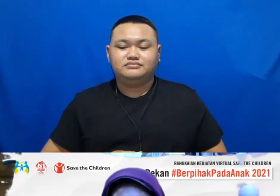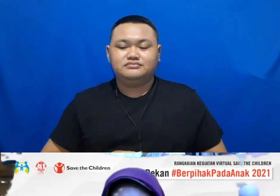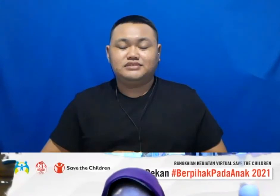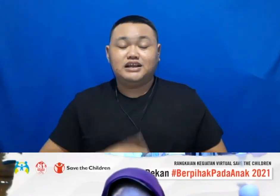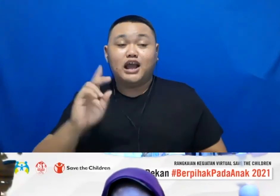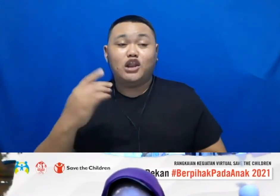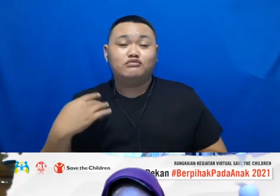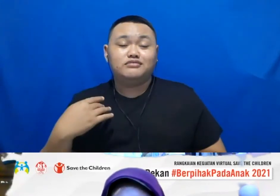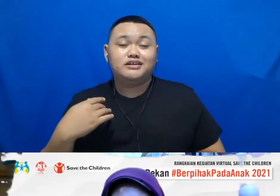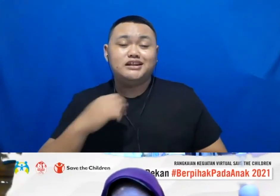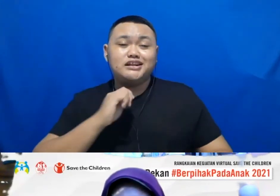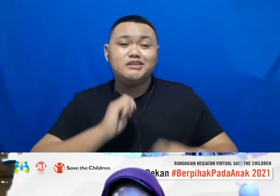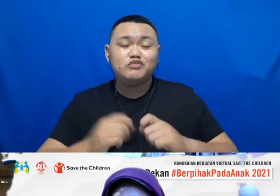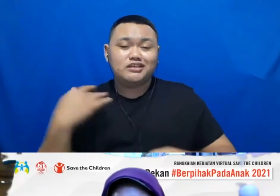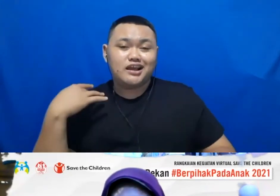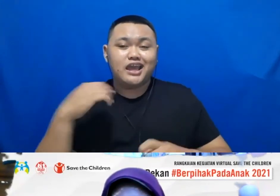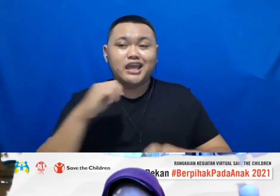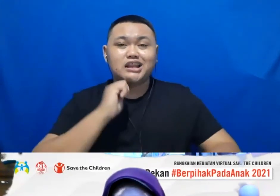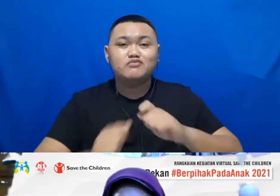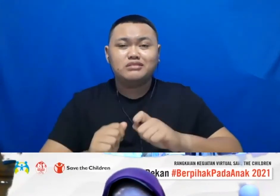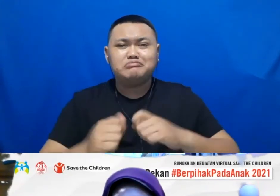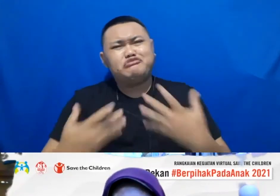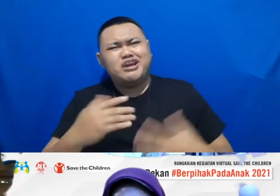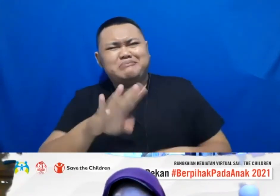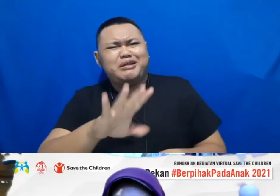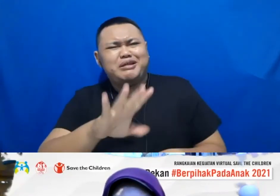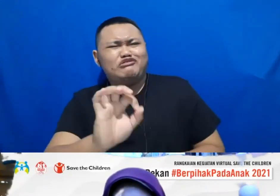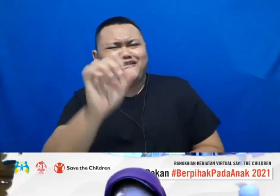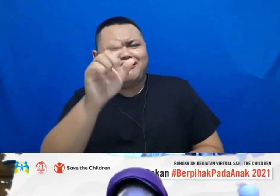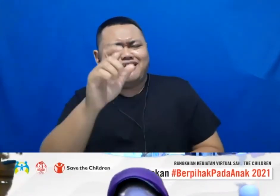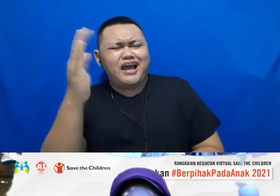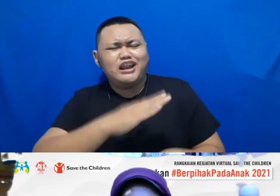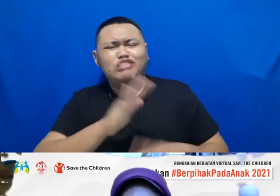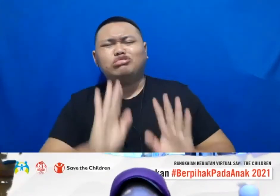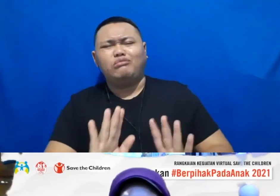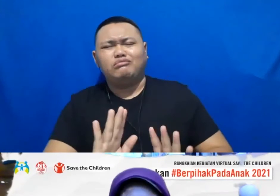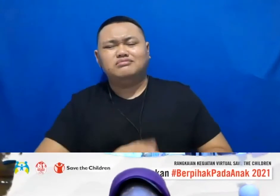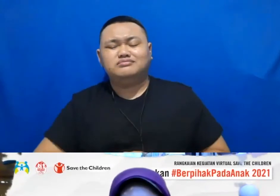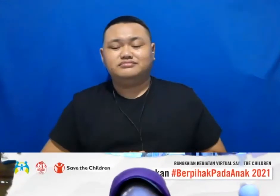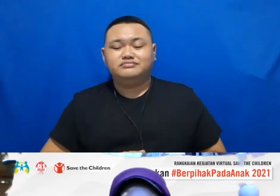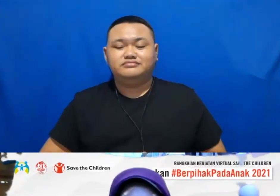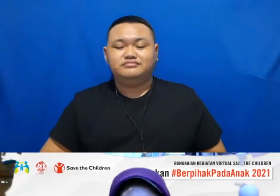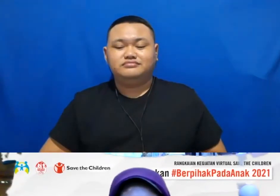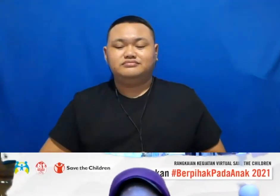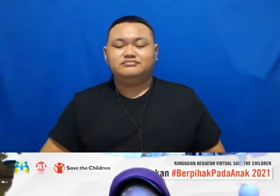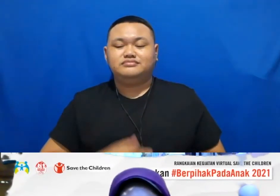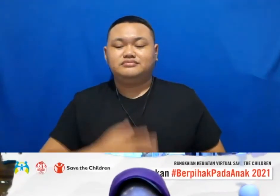ataupun sebaliknya. Dan alhamdulillah 3 tahun terakhir ini, di tahun